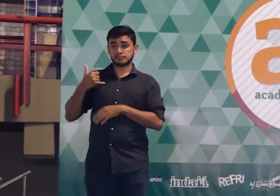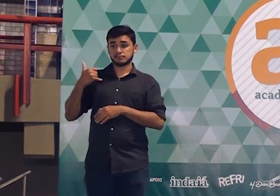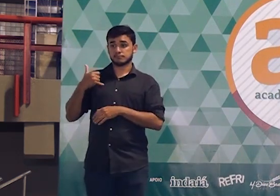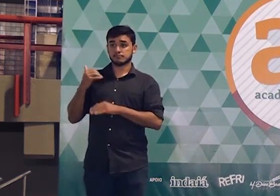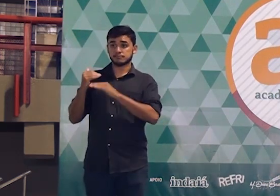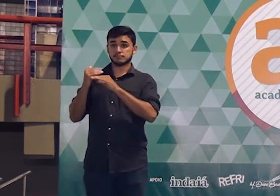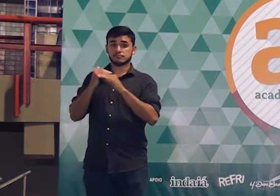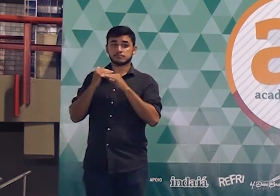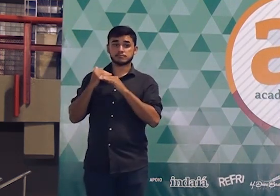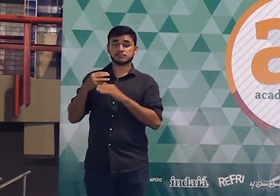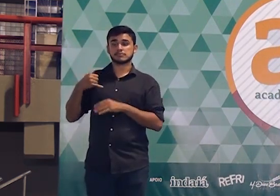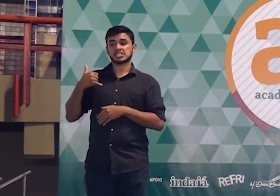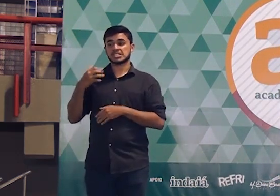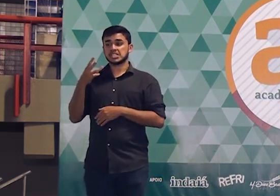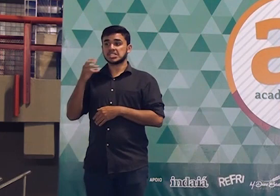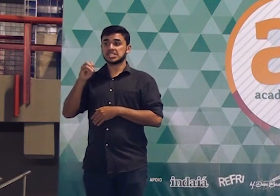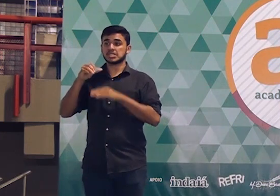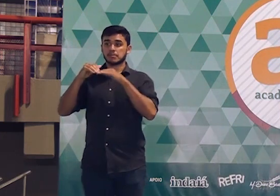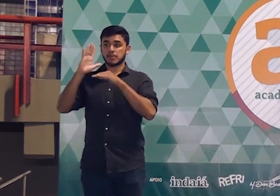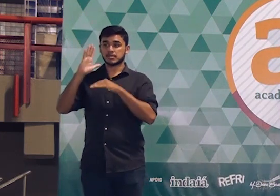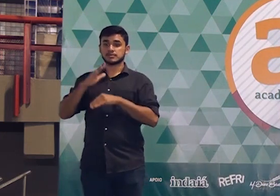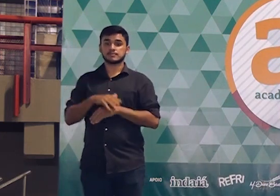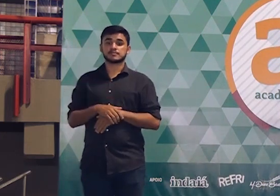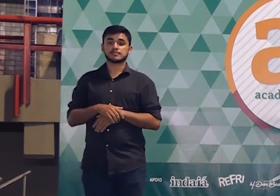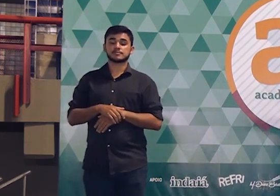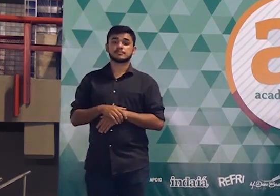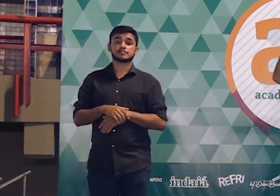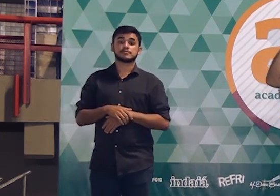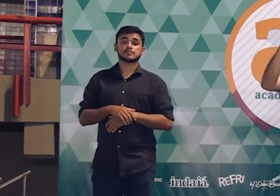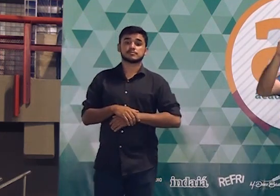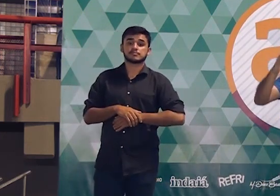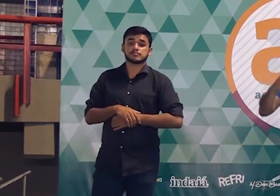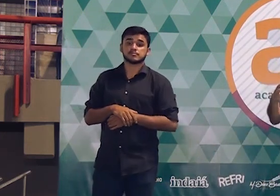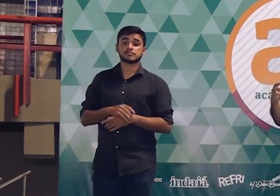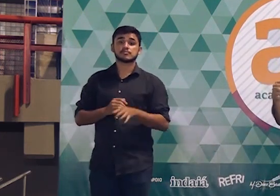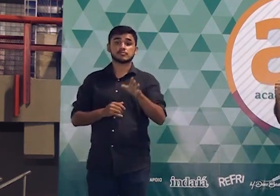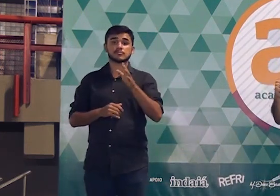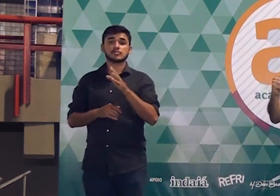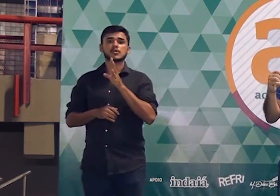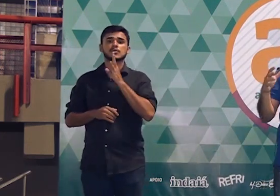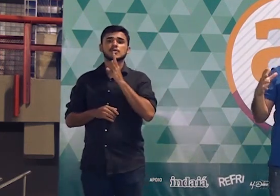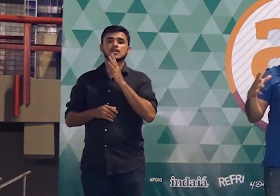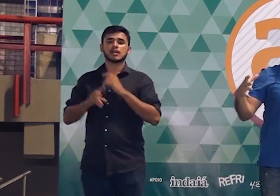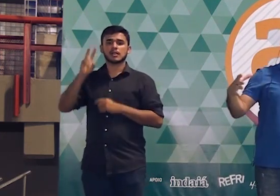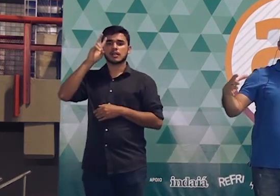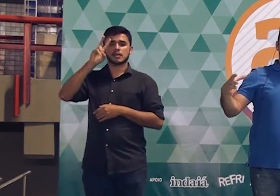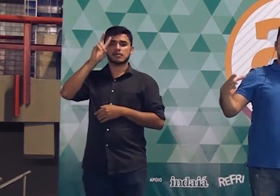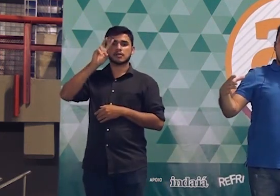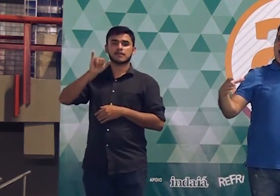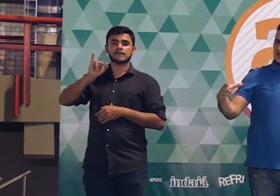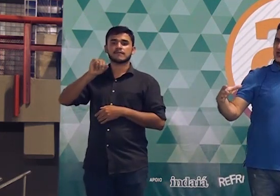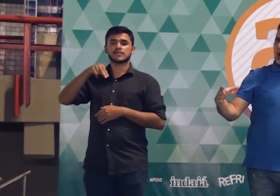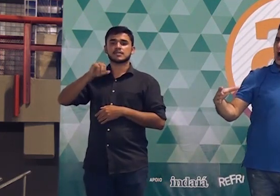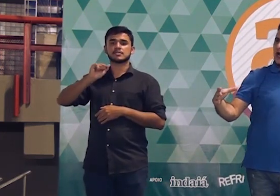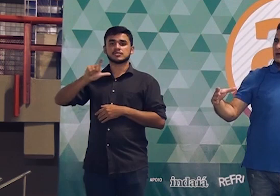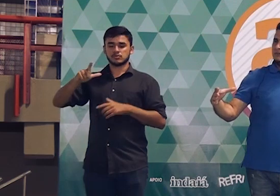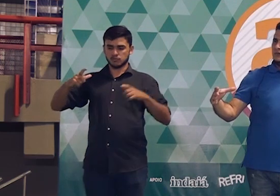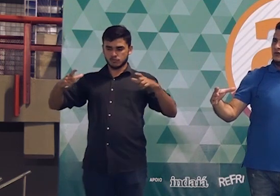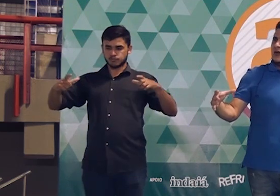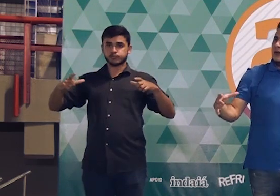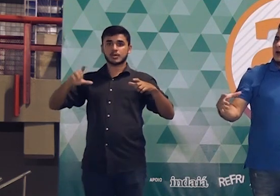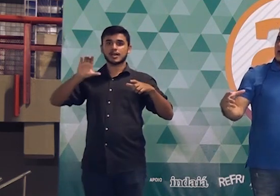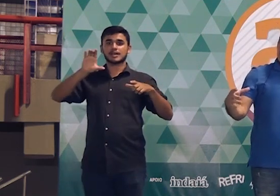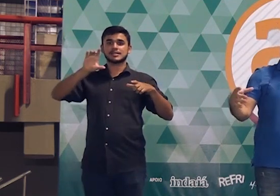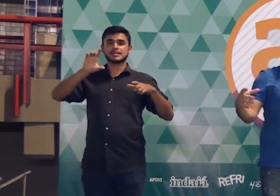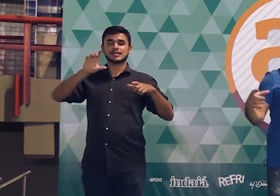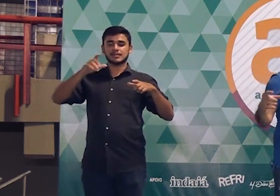mundo aqui está nos 30 e pouco, legal. Pessoal, todo mundo lembra de vinil, não lembra dos 30 anos? Radiola,